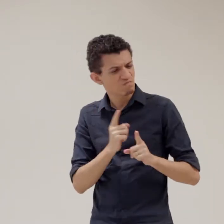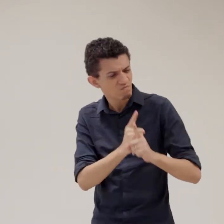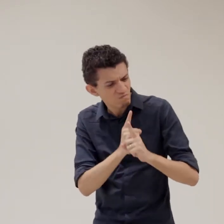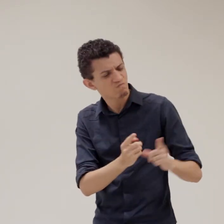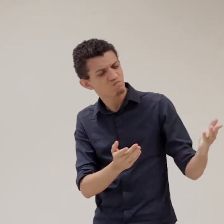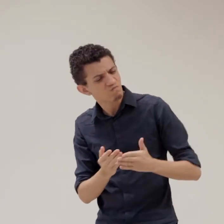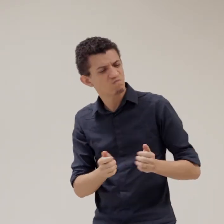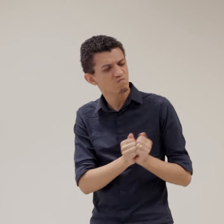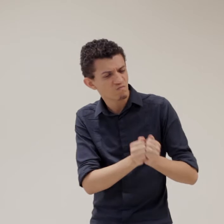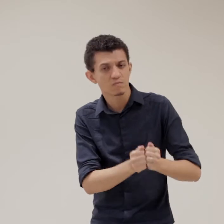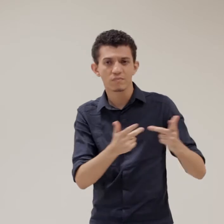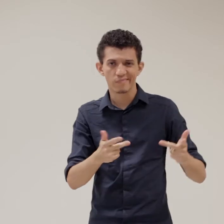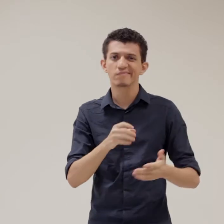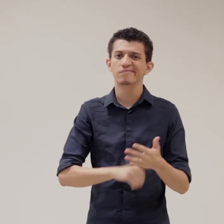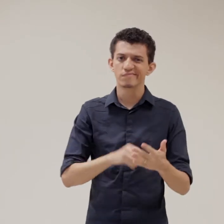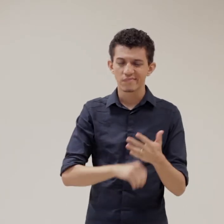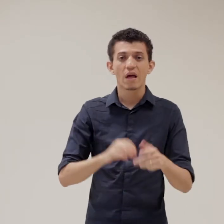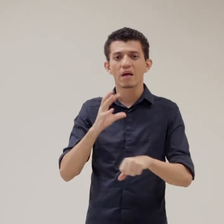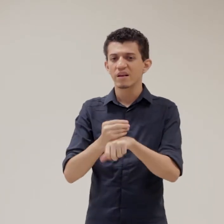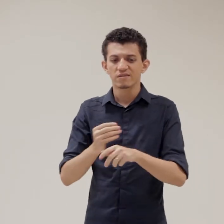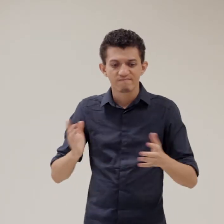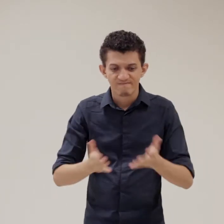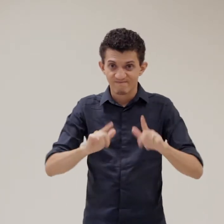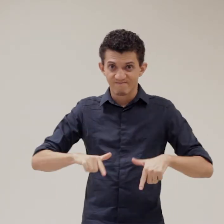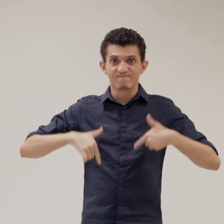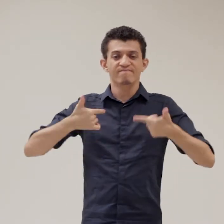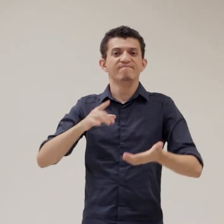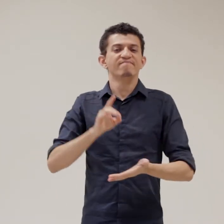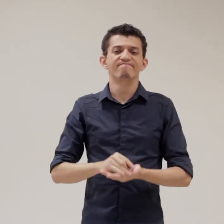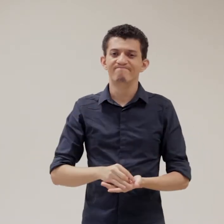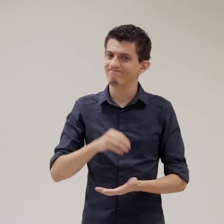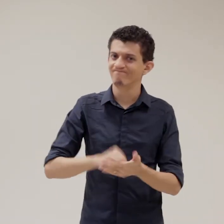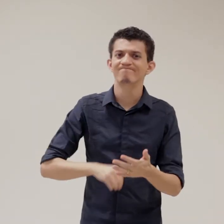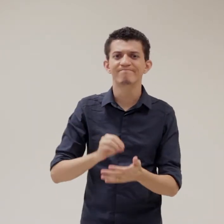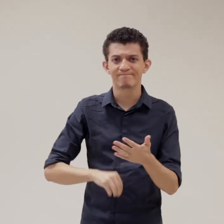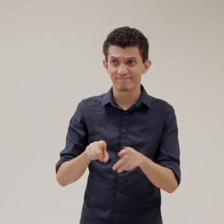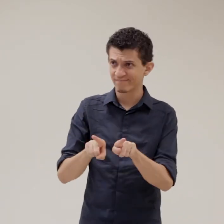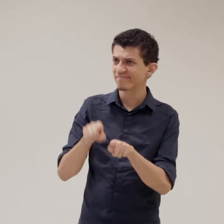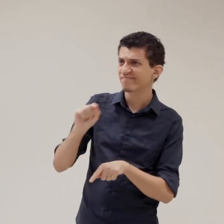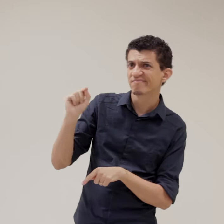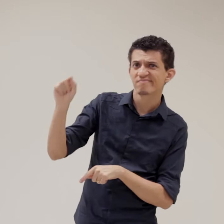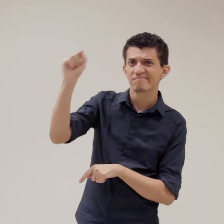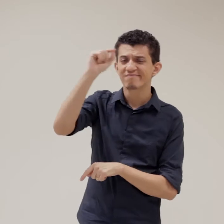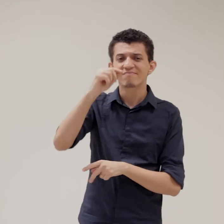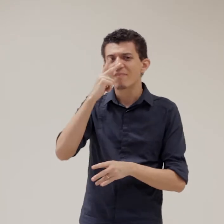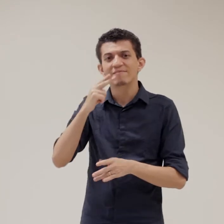de obreiros e de investimento e prioridade por parte das igrejas, além do momento de questionamento às instituições eclesiásticas,